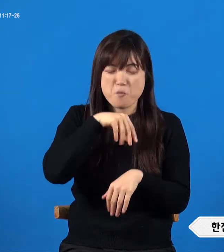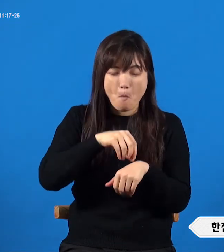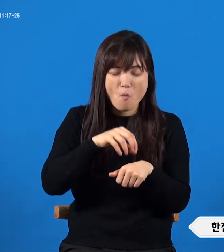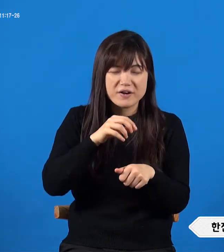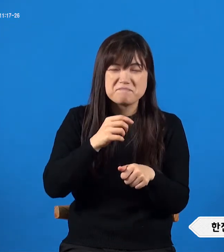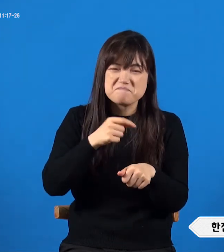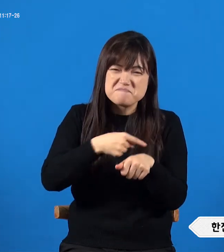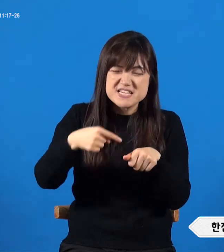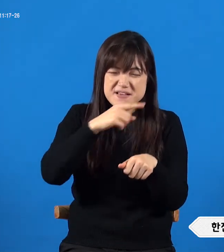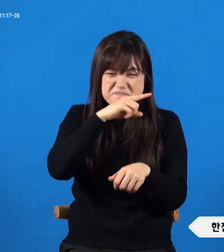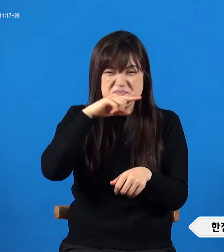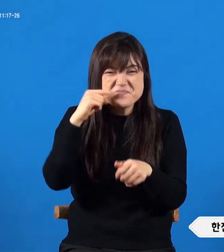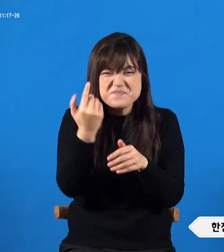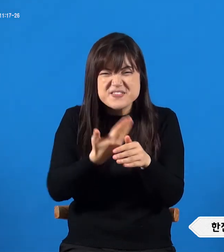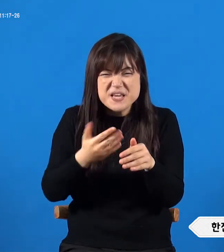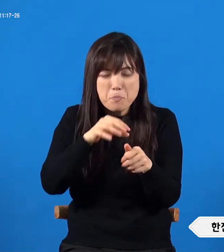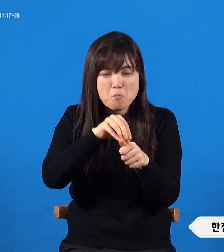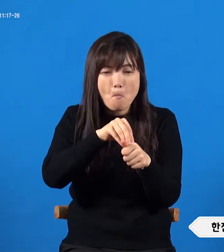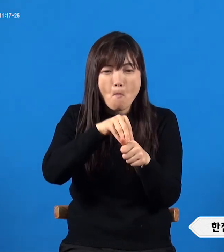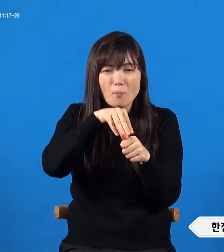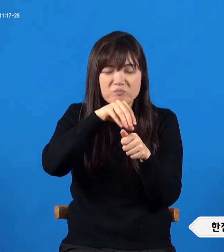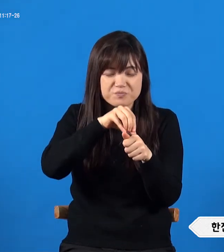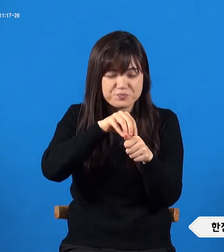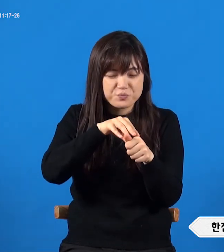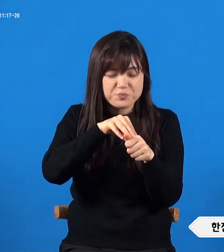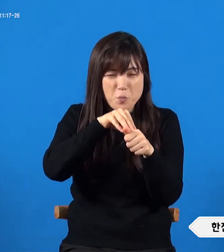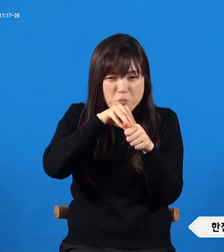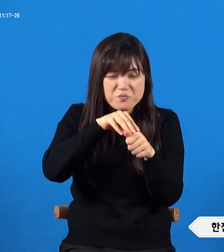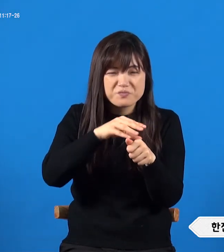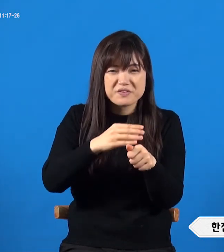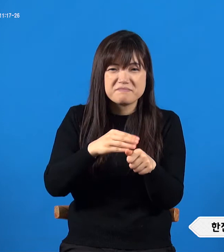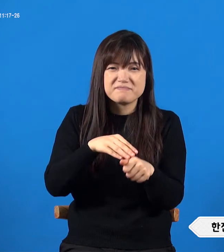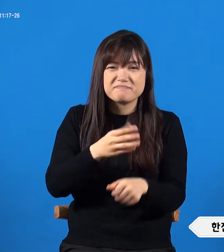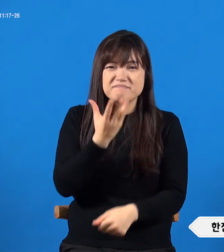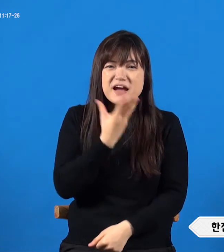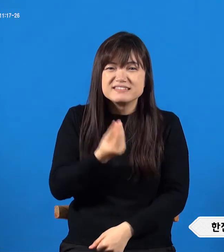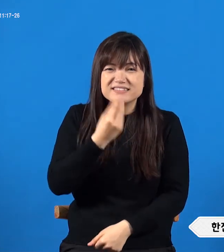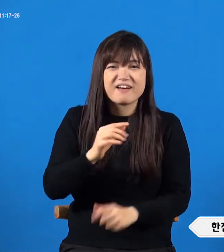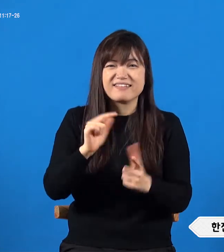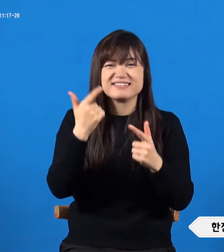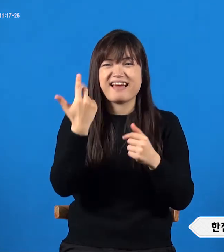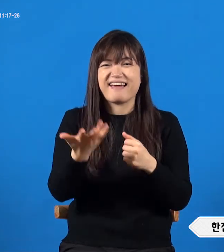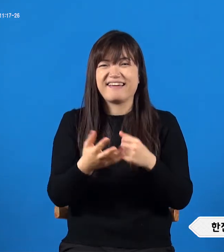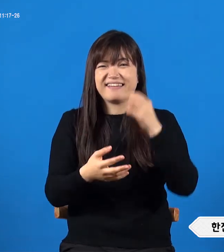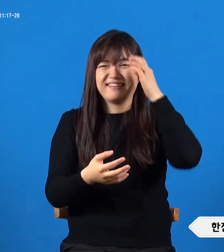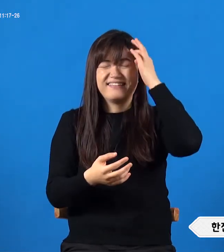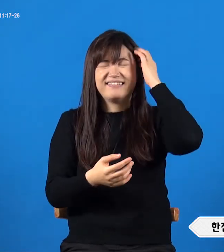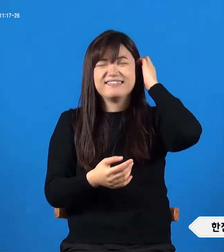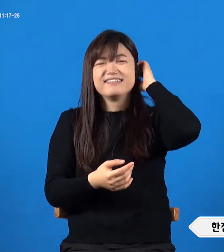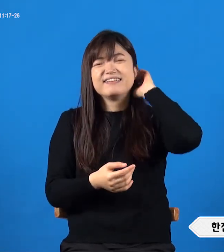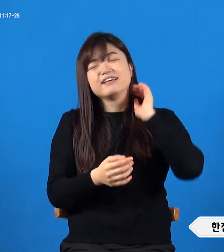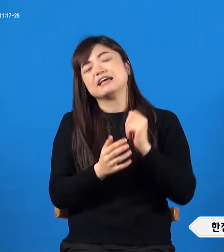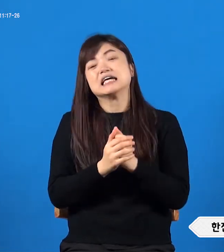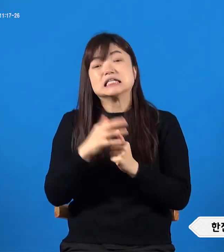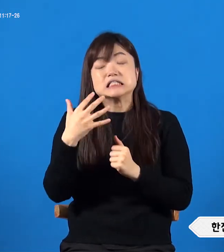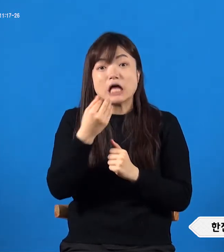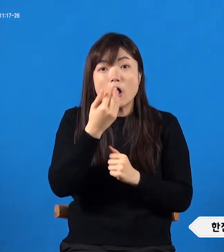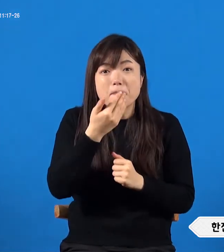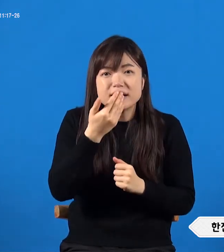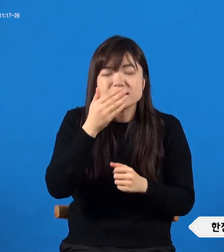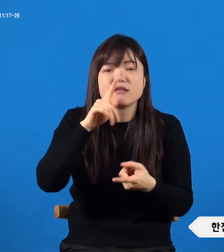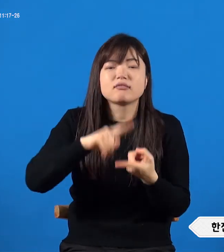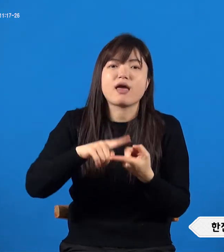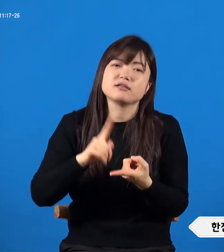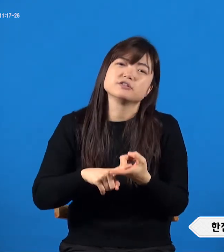결국 그 잔은 개별 잔으로 할 수밖에 없지요. 그런데 고린도 교회는 이 성만찬과